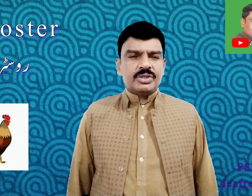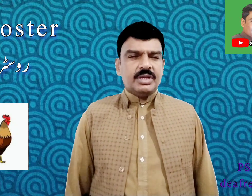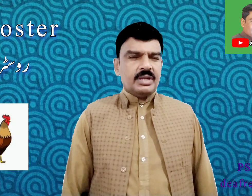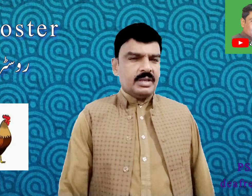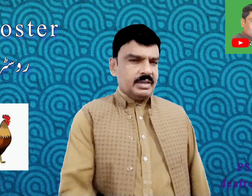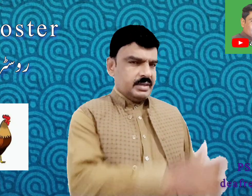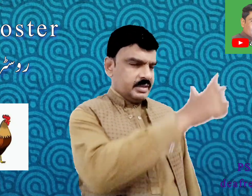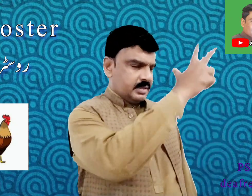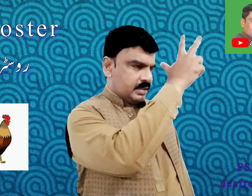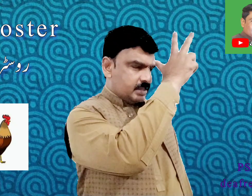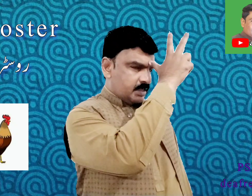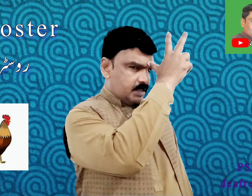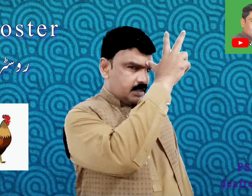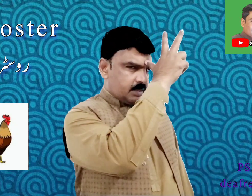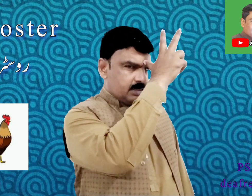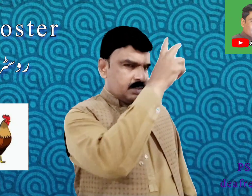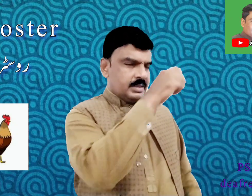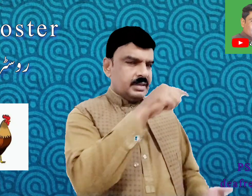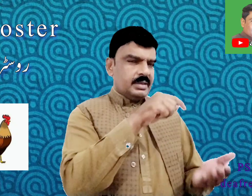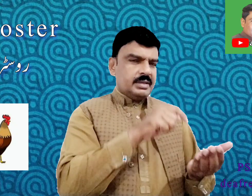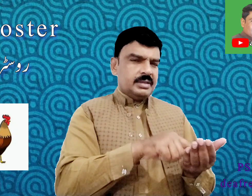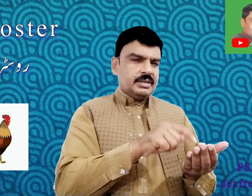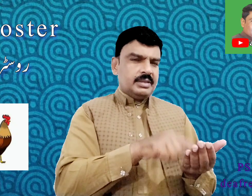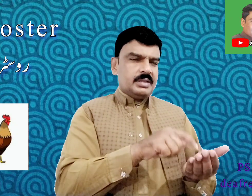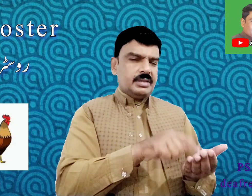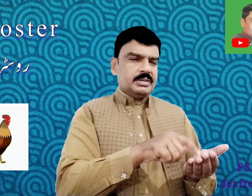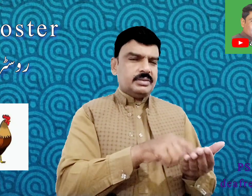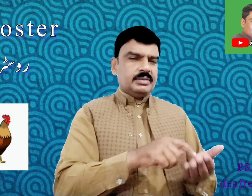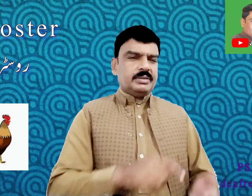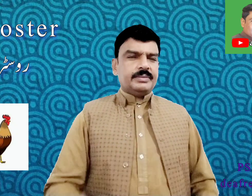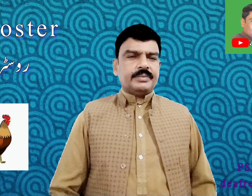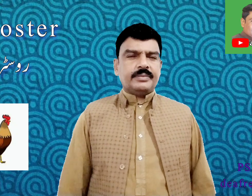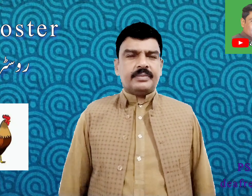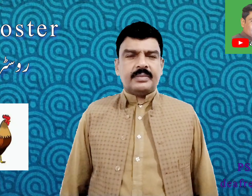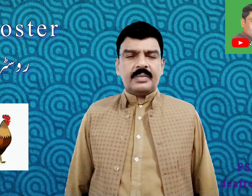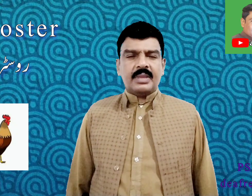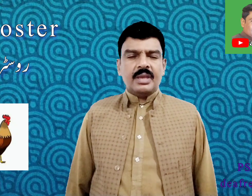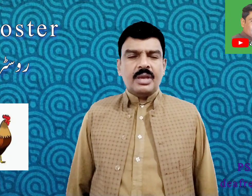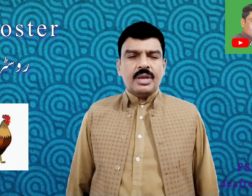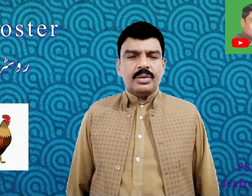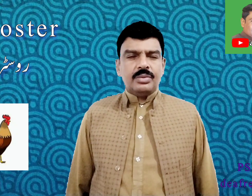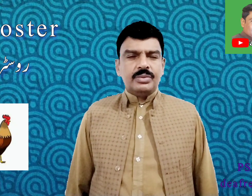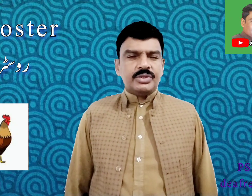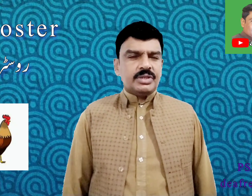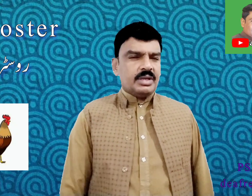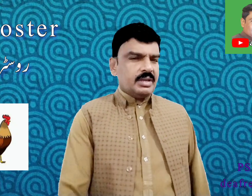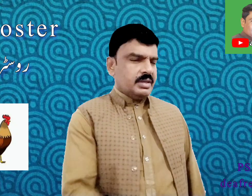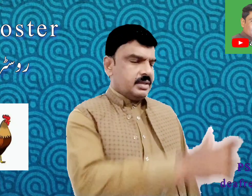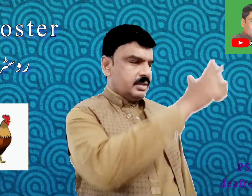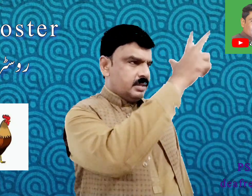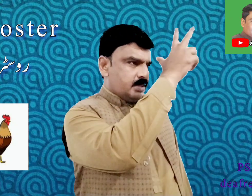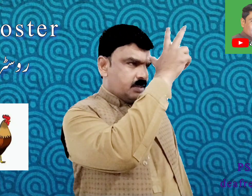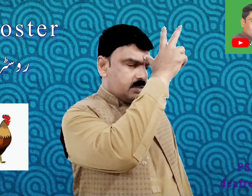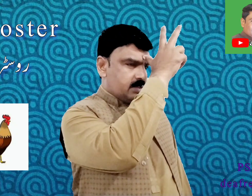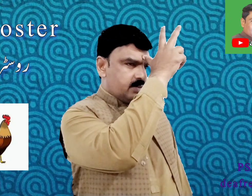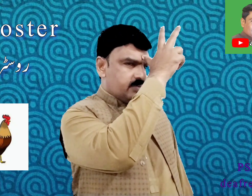rooster, करेगी दाना चुगना, rooster, कलकी